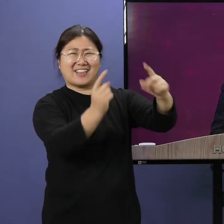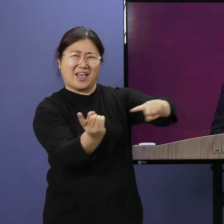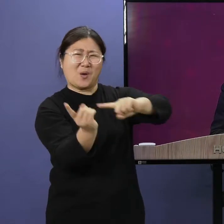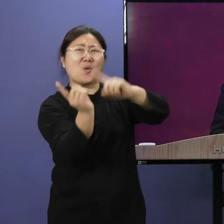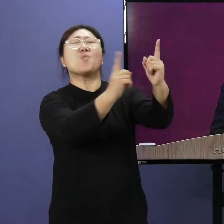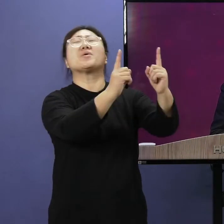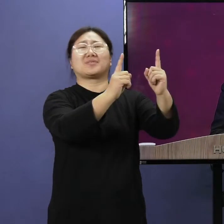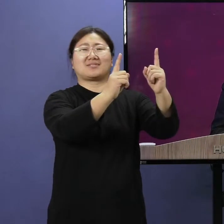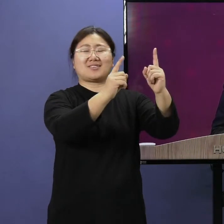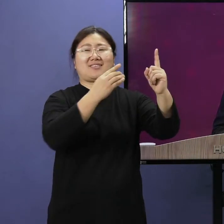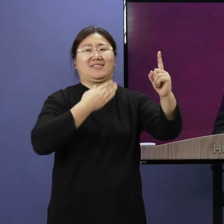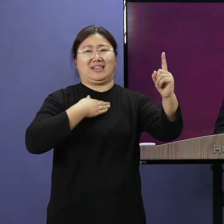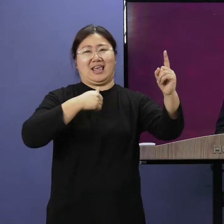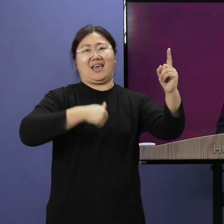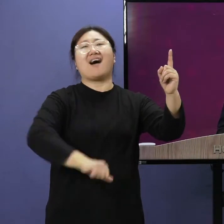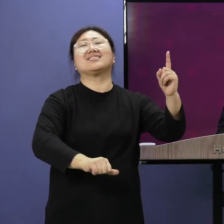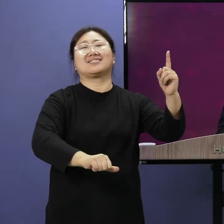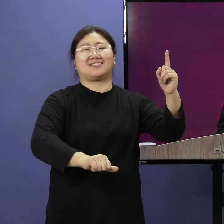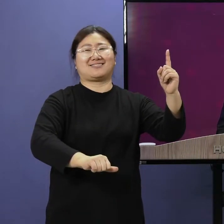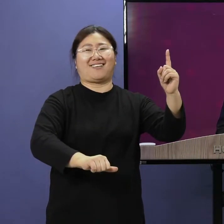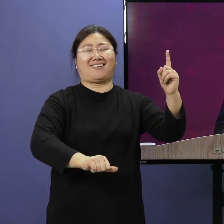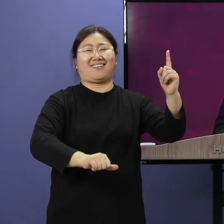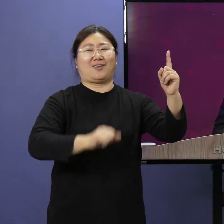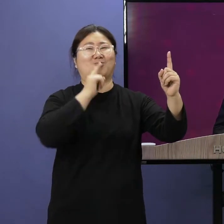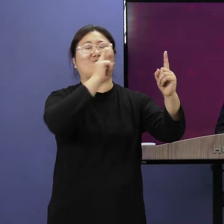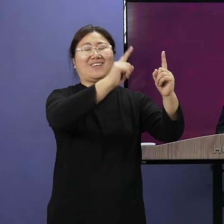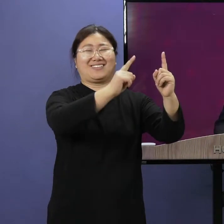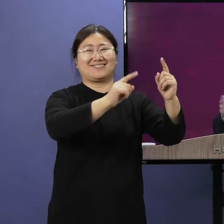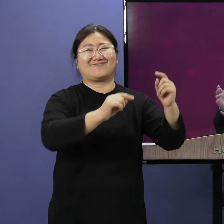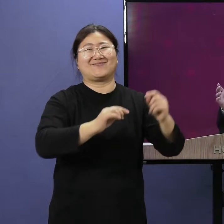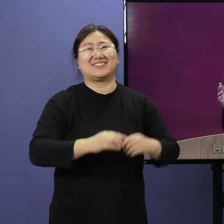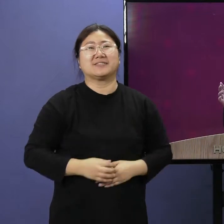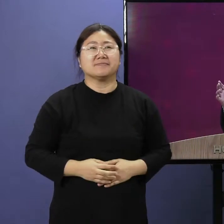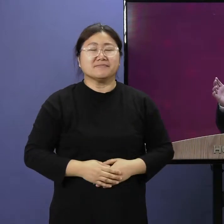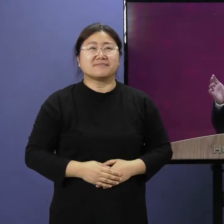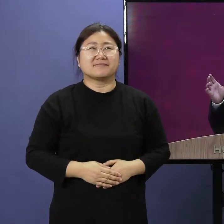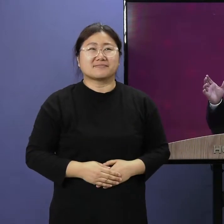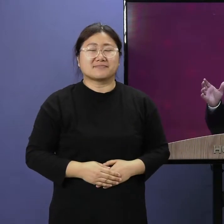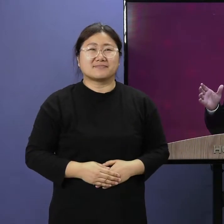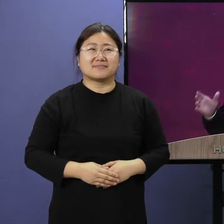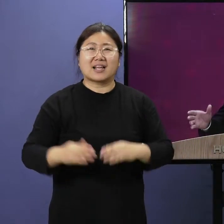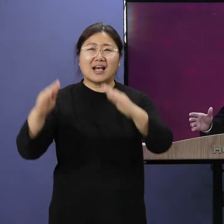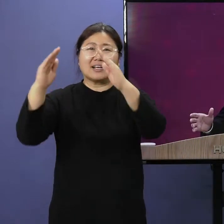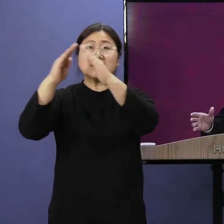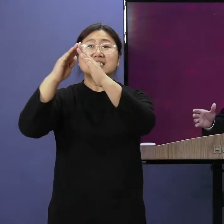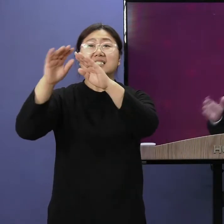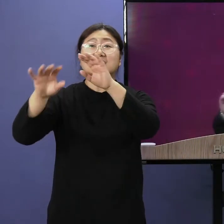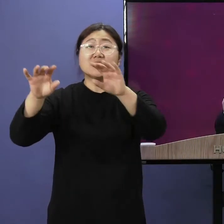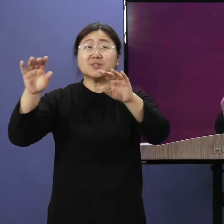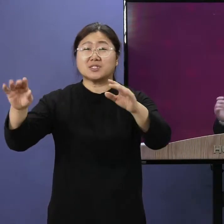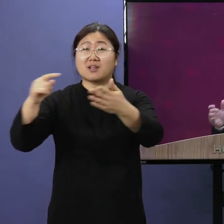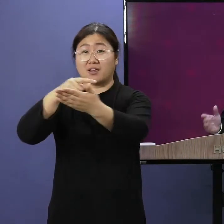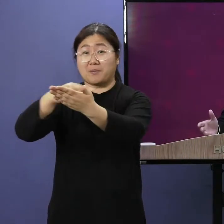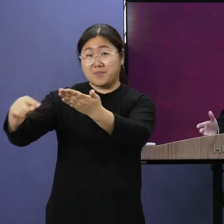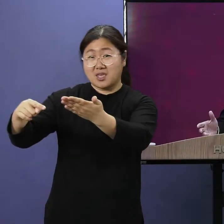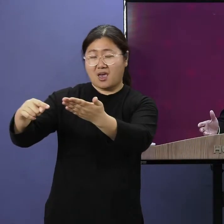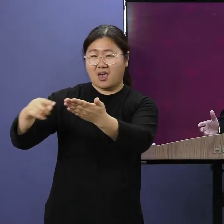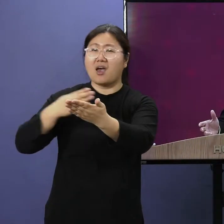내 아들이야. 이 말은 당신들에게 그 입힌 피해 내가 다 보상해